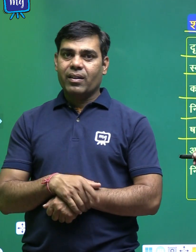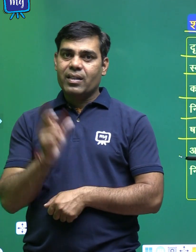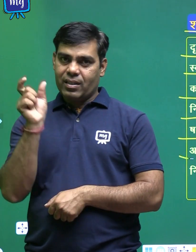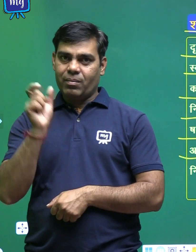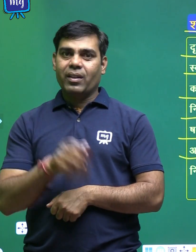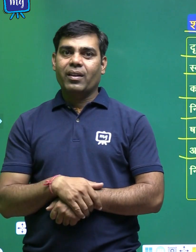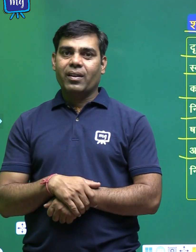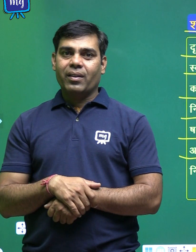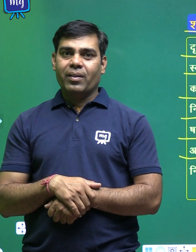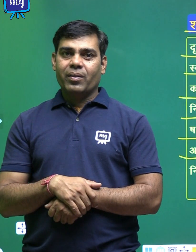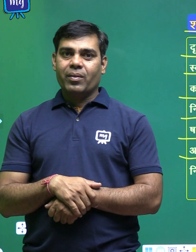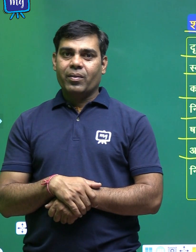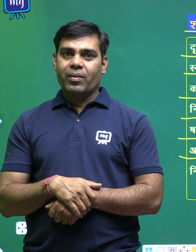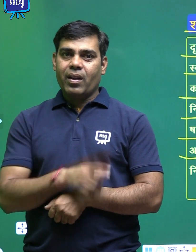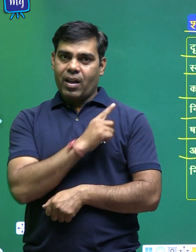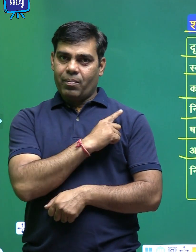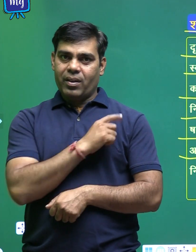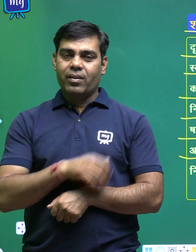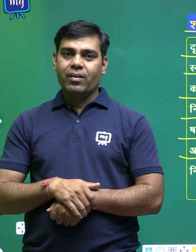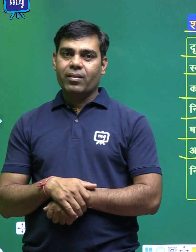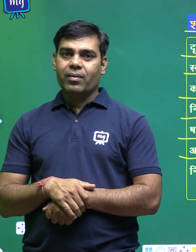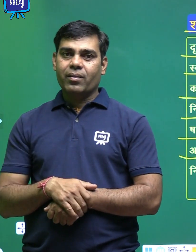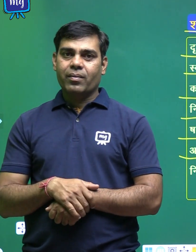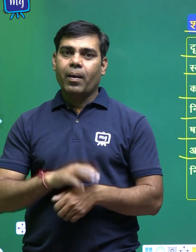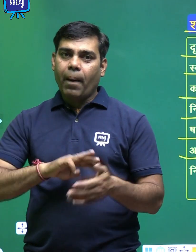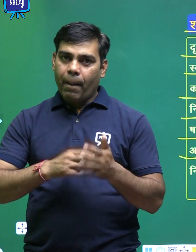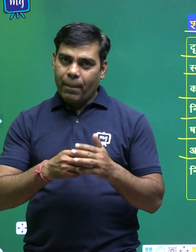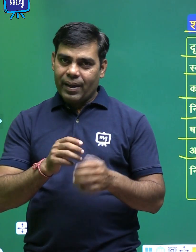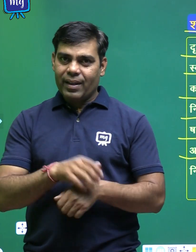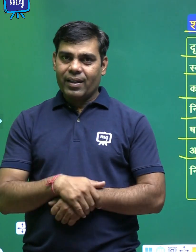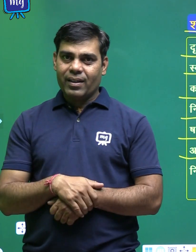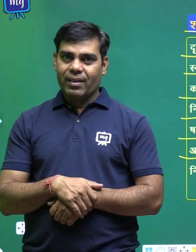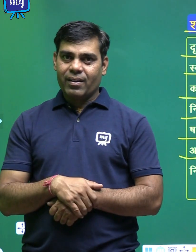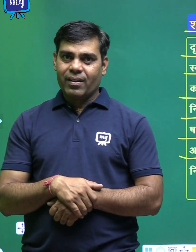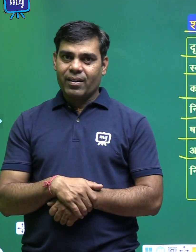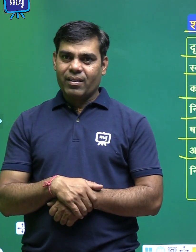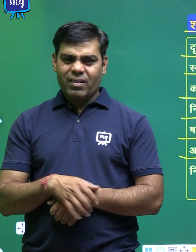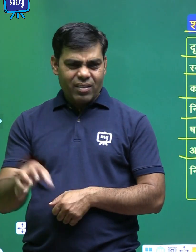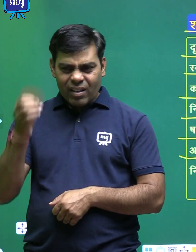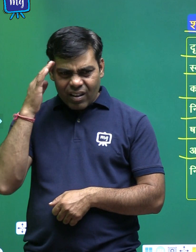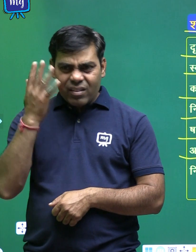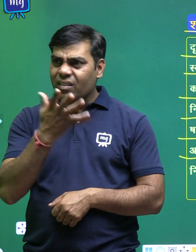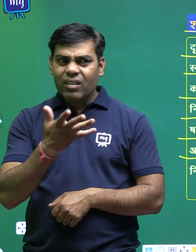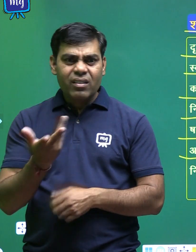शब्द है अनभिज्ञ, अर्थ है अनजान।